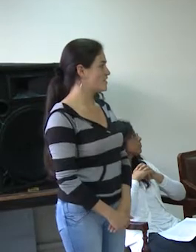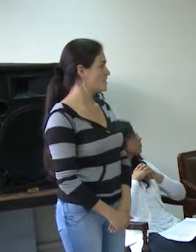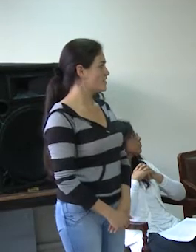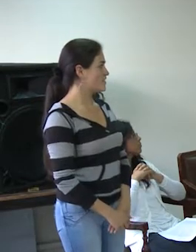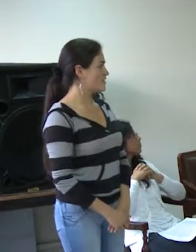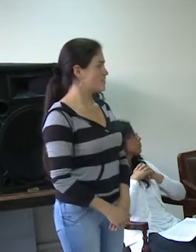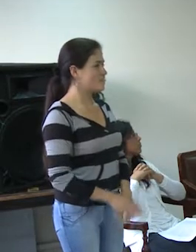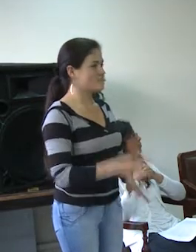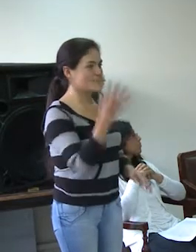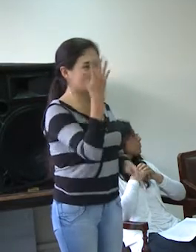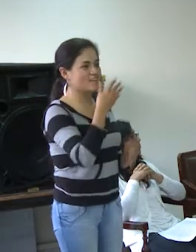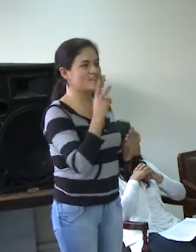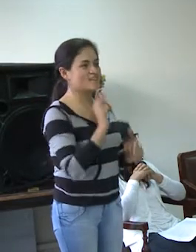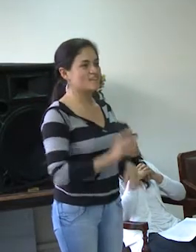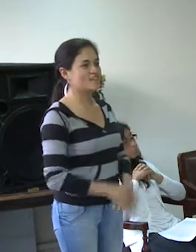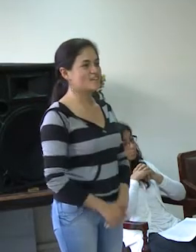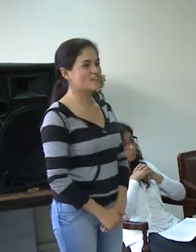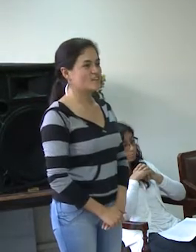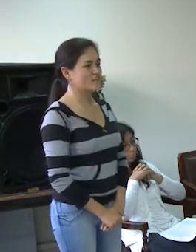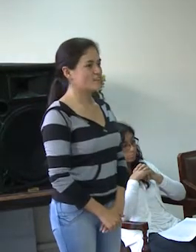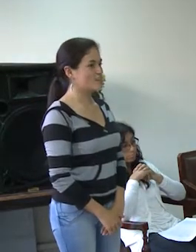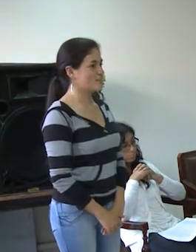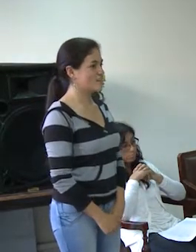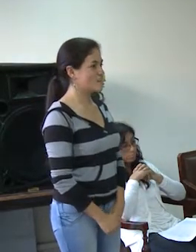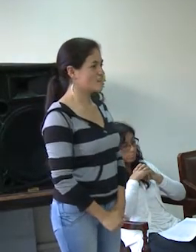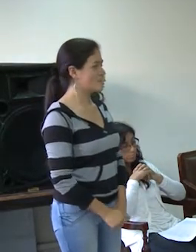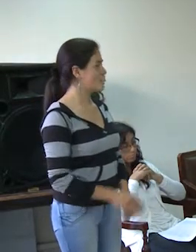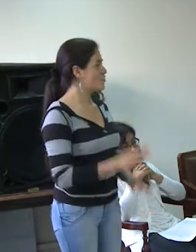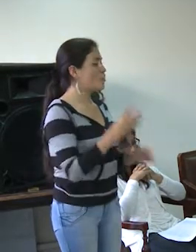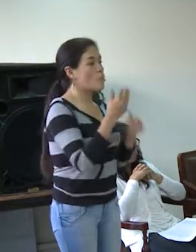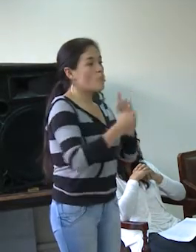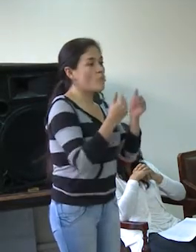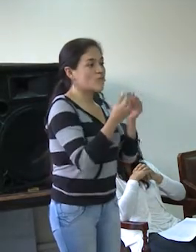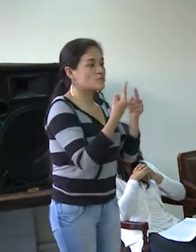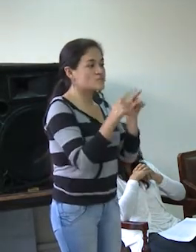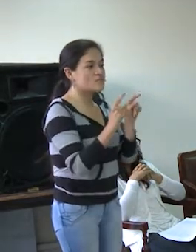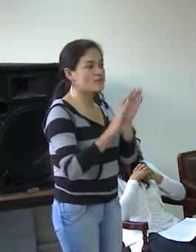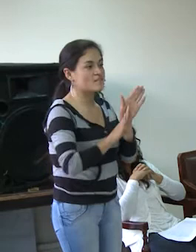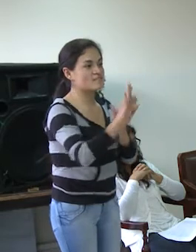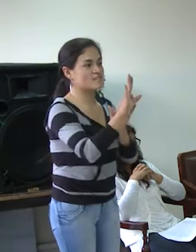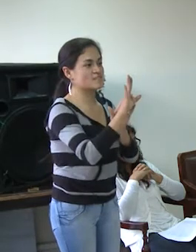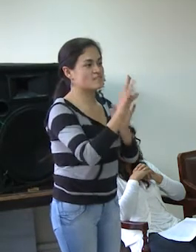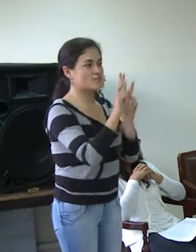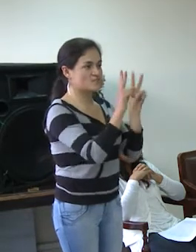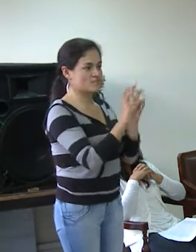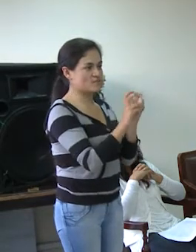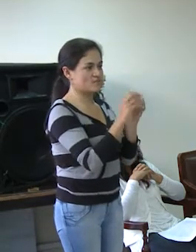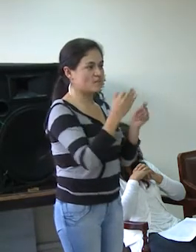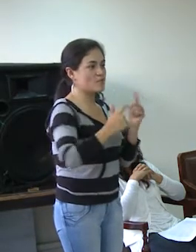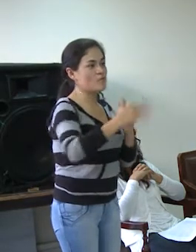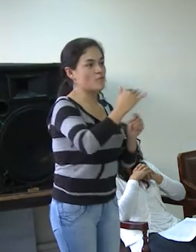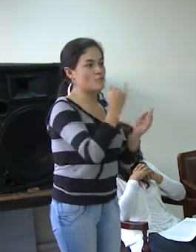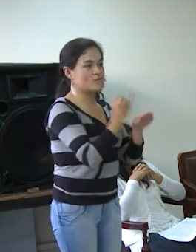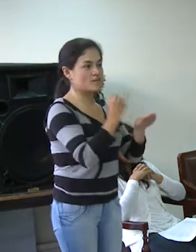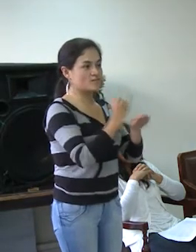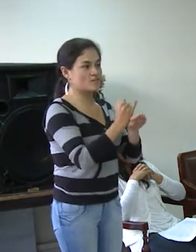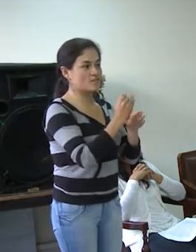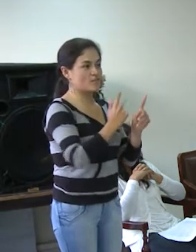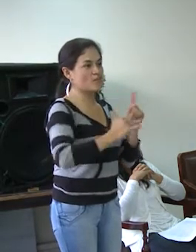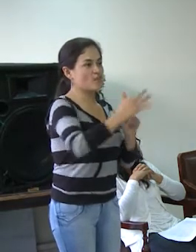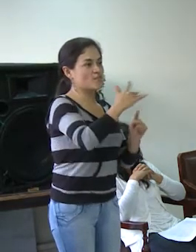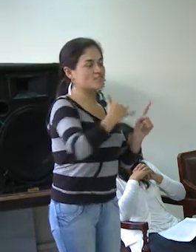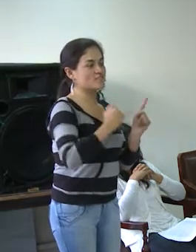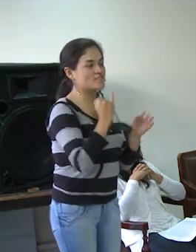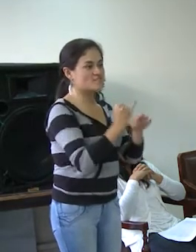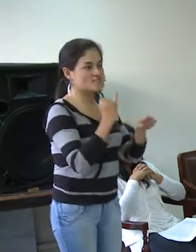y hasta enfrentar. Un proceso nada fácil de desarrollar, comillas, en un contexto institucional un poco